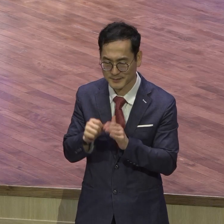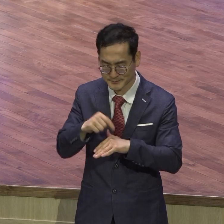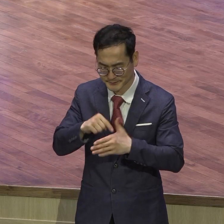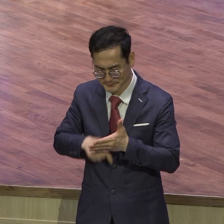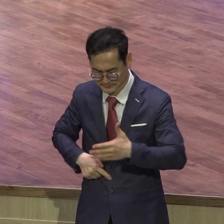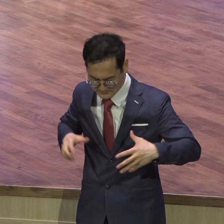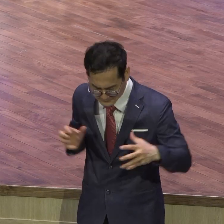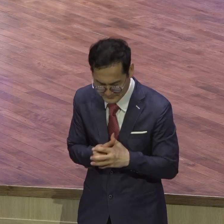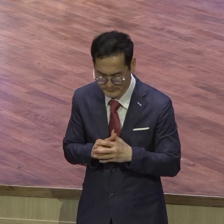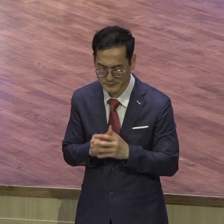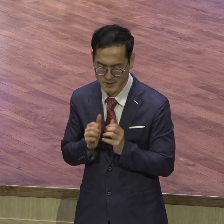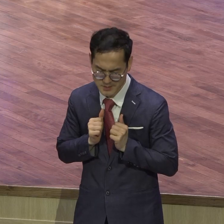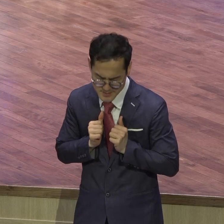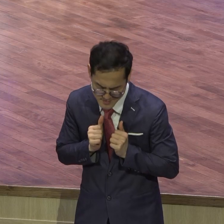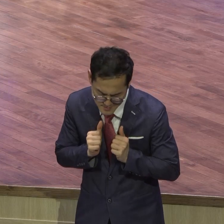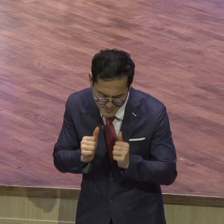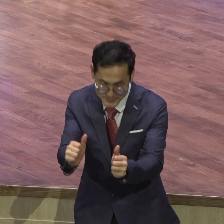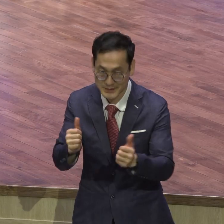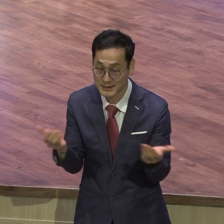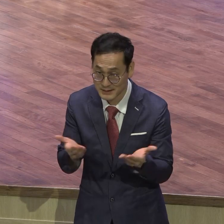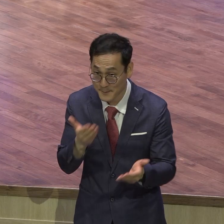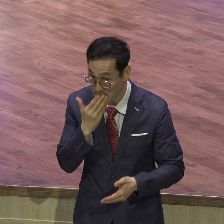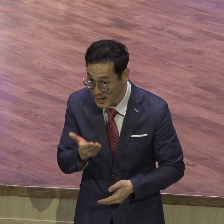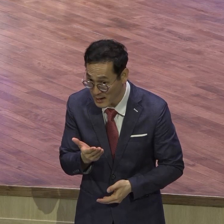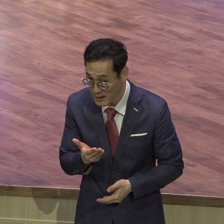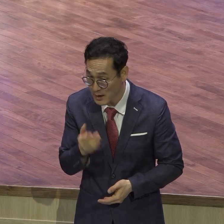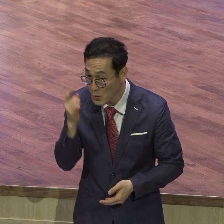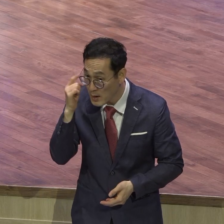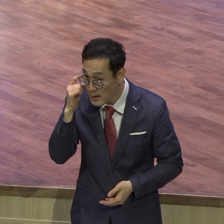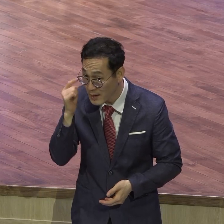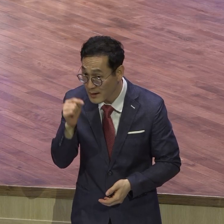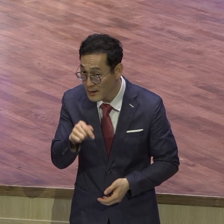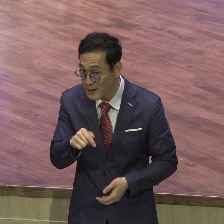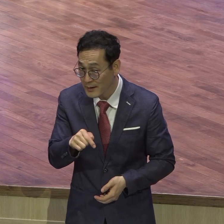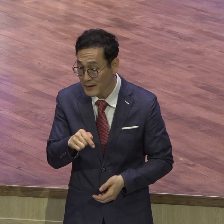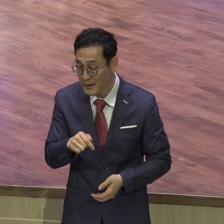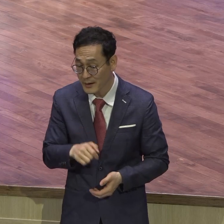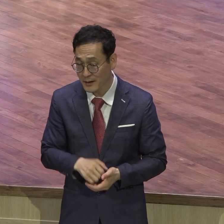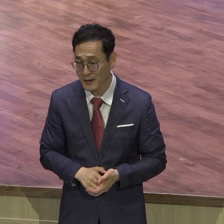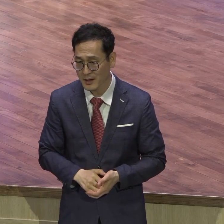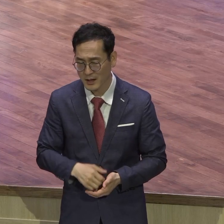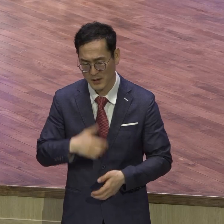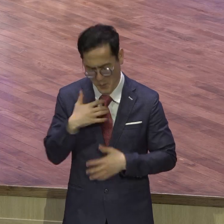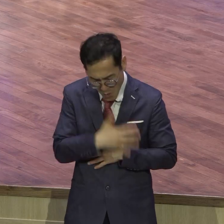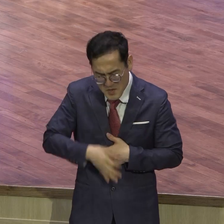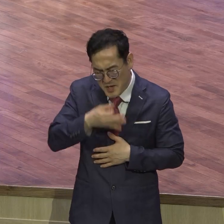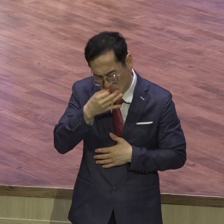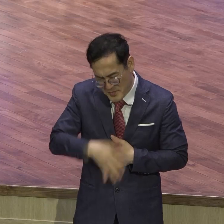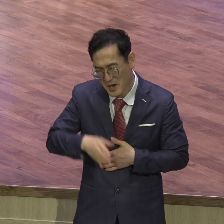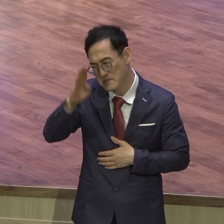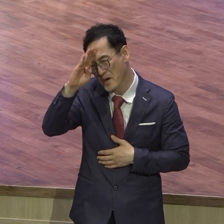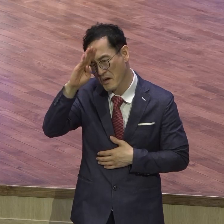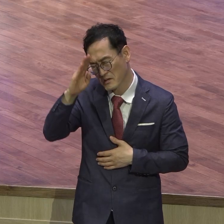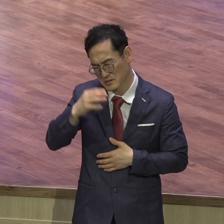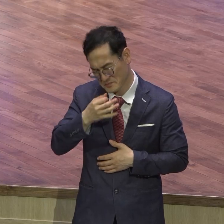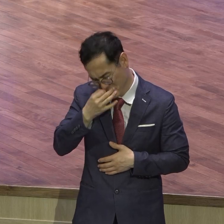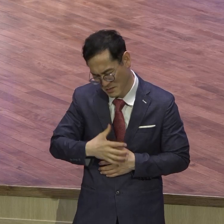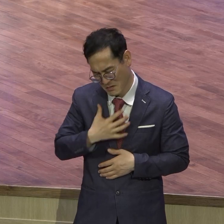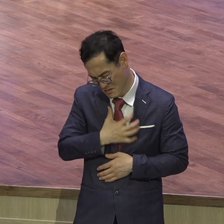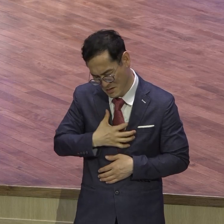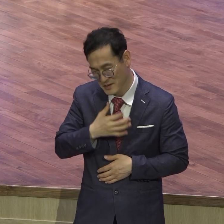지속으로 그렇게 사회할 수 있었던 것 또 뭐가 있어요 바울이 비록 고단하고 힘들고 어려운 거 많았지만